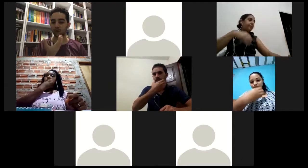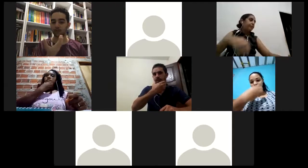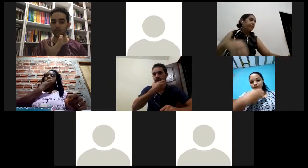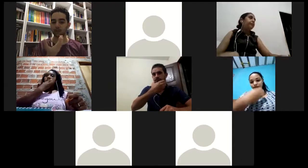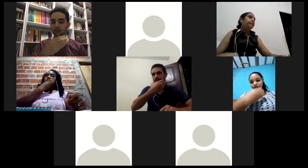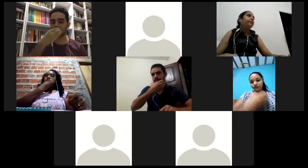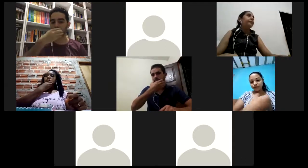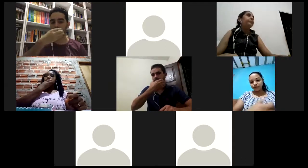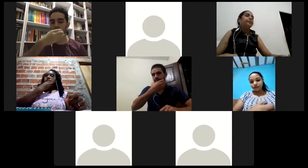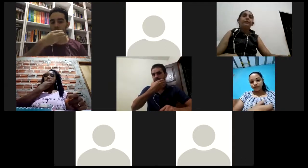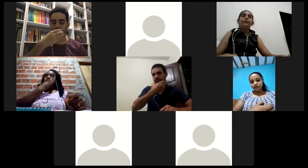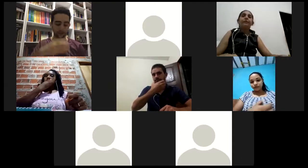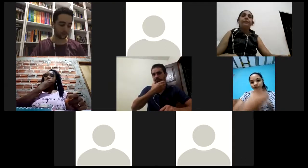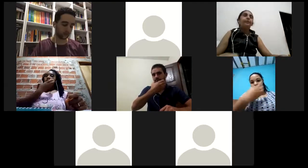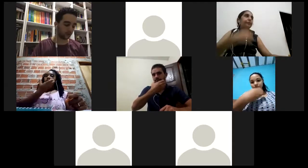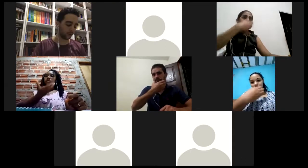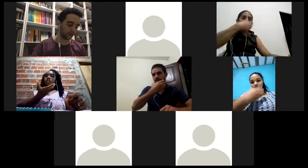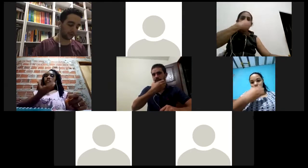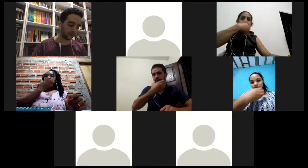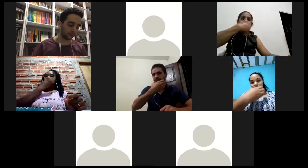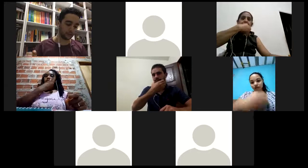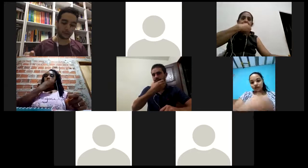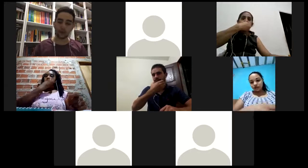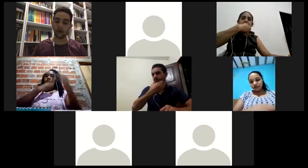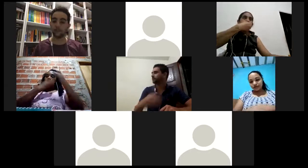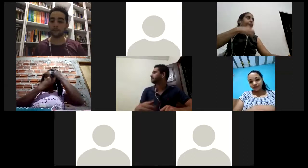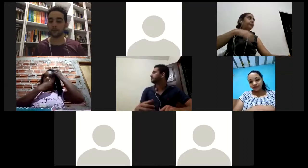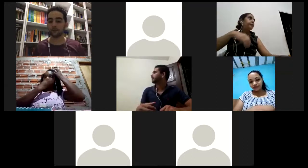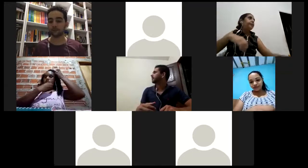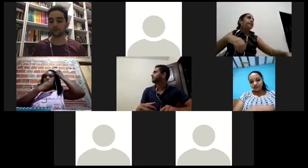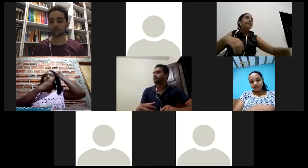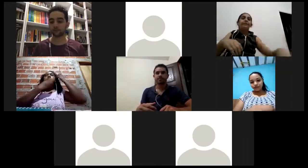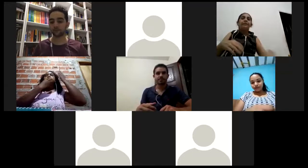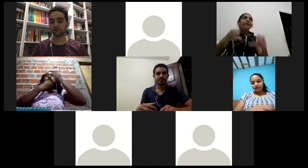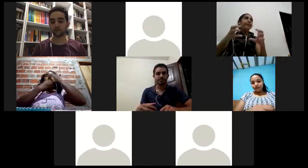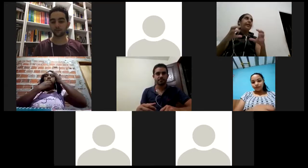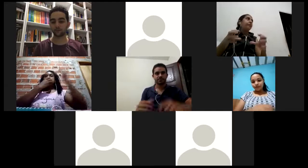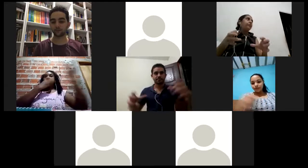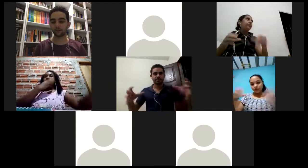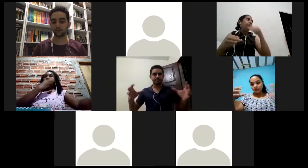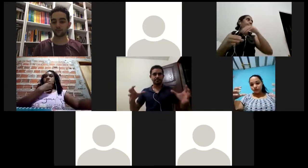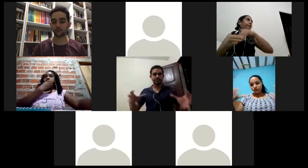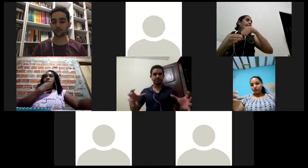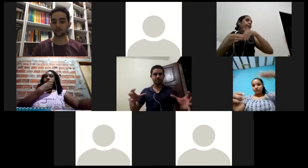Só a mão assim, como se eu estivesse segurando e comendo a maçã. Mamão.